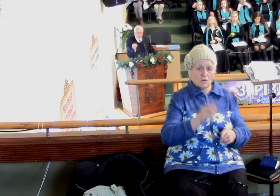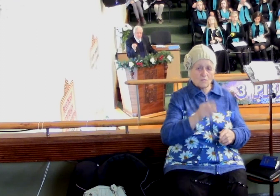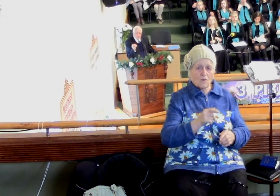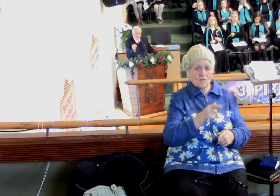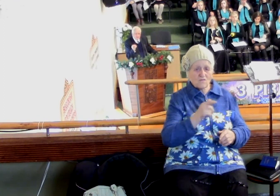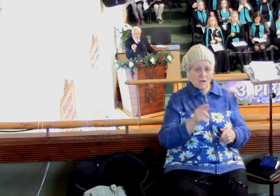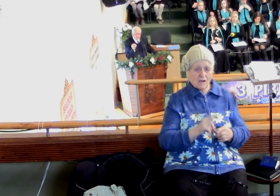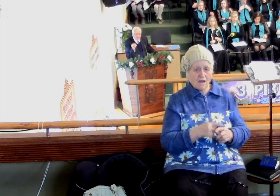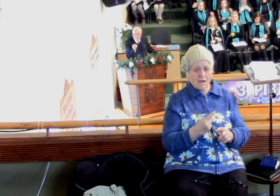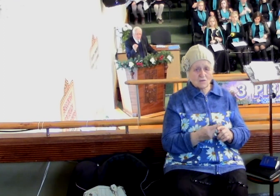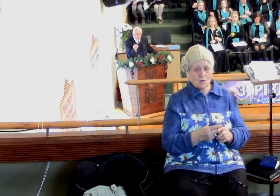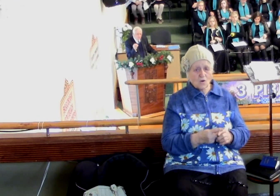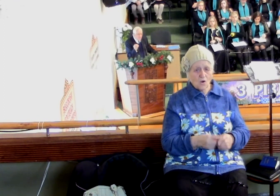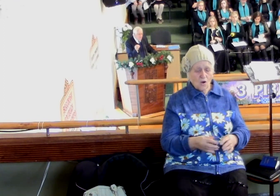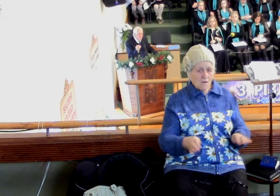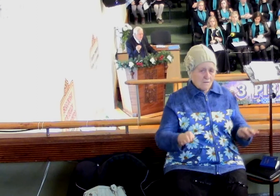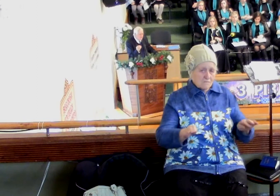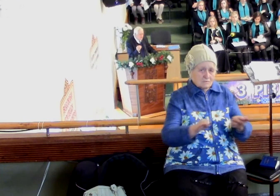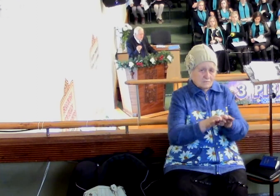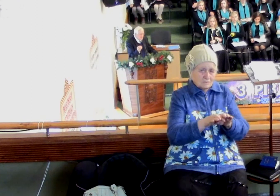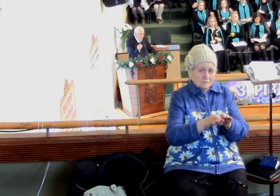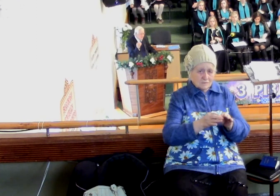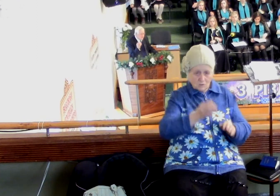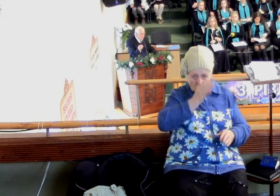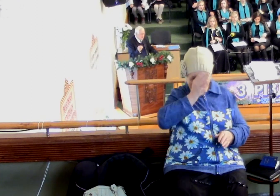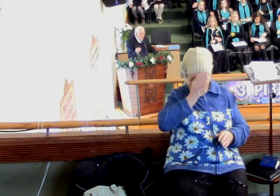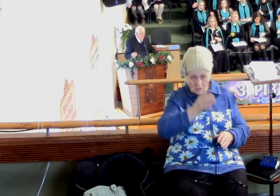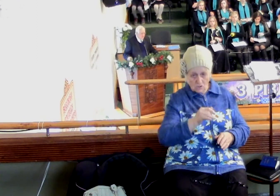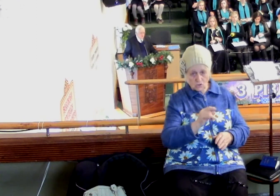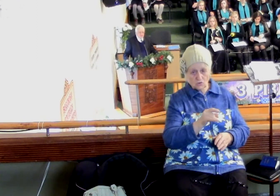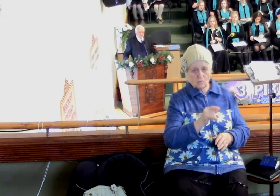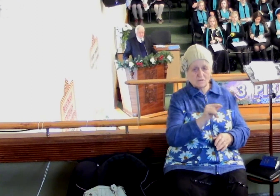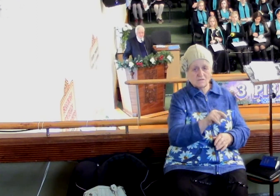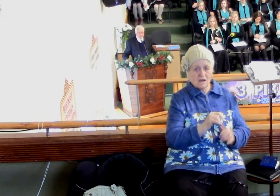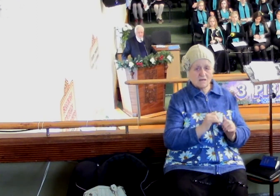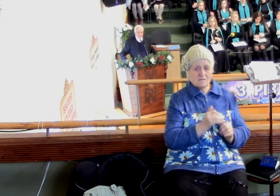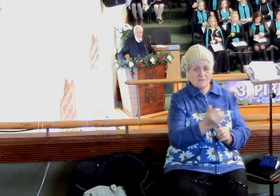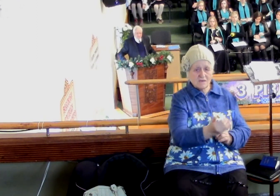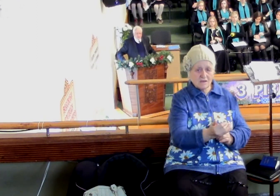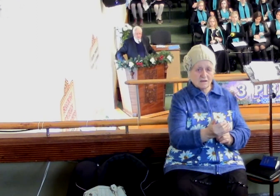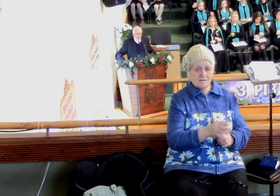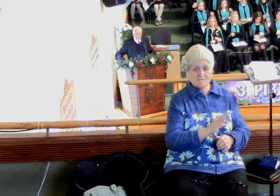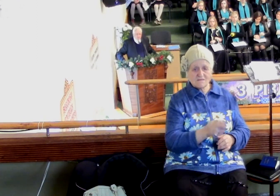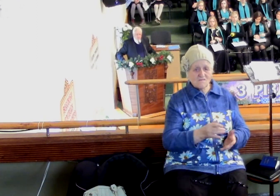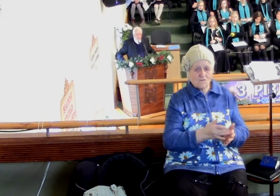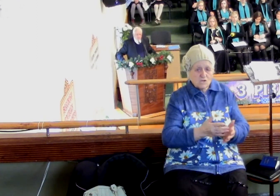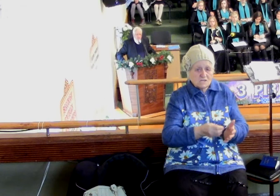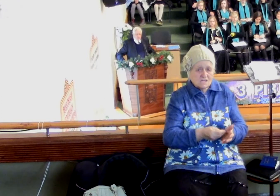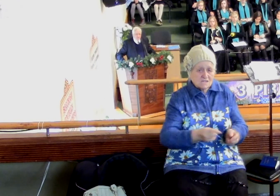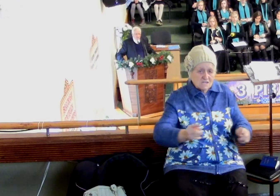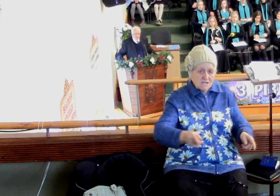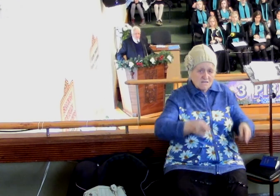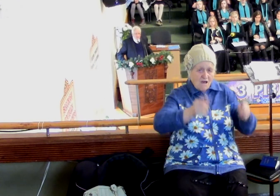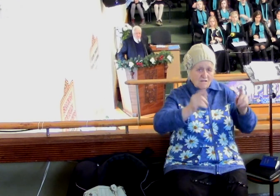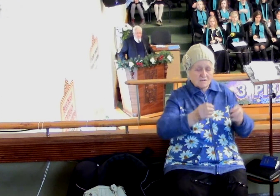сего ослепил умы, чтобы для них не воссиял свет